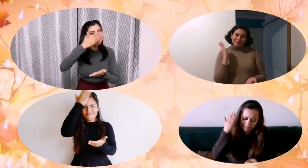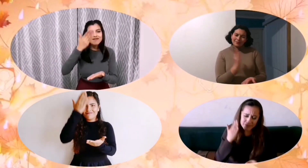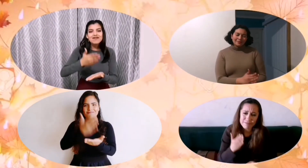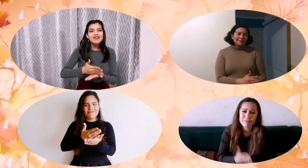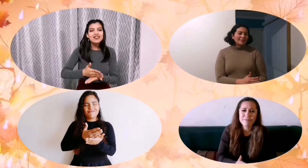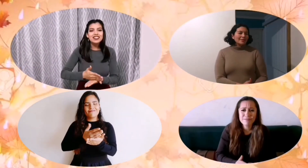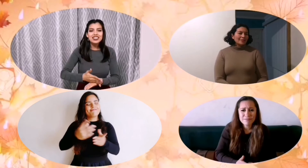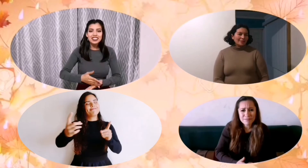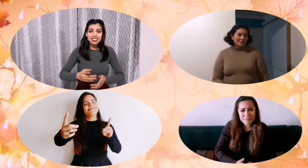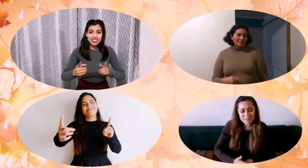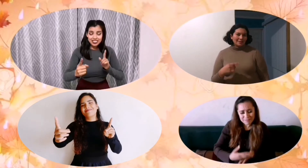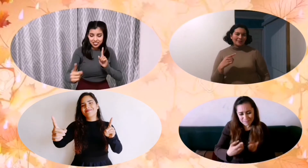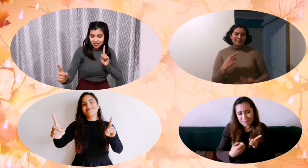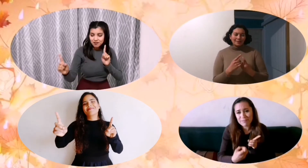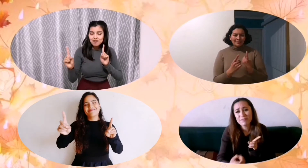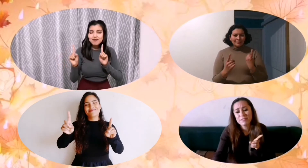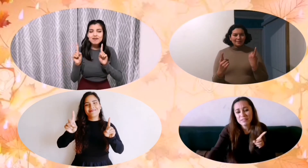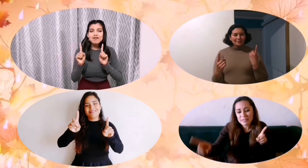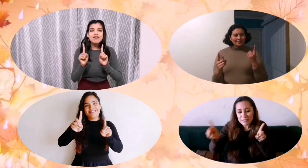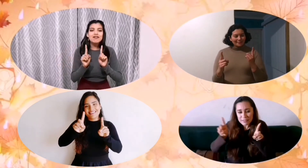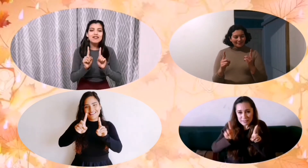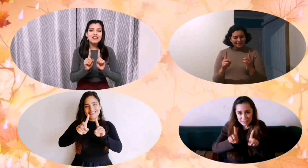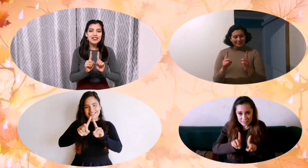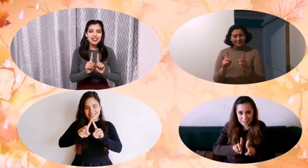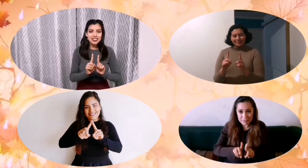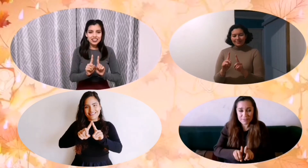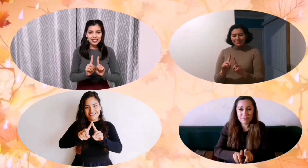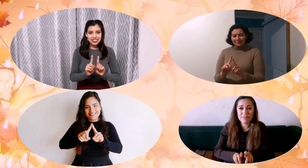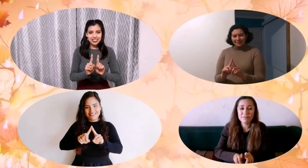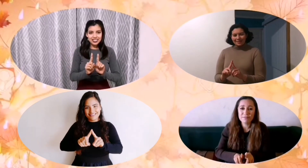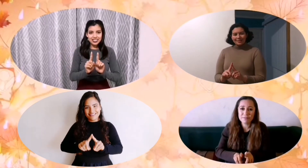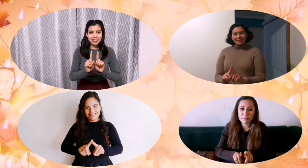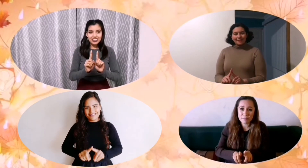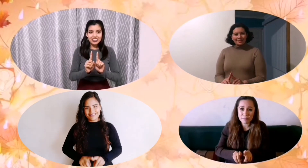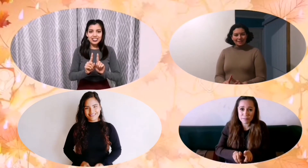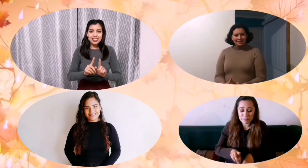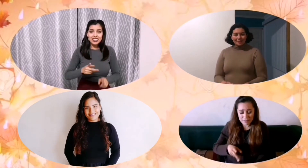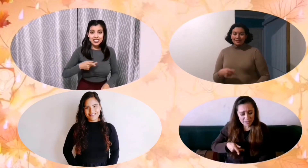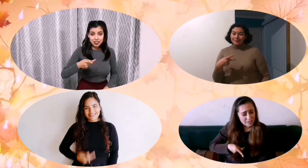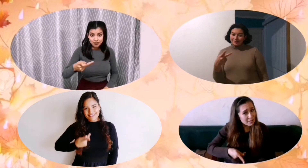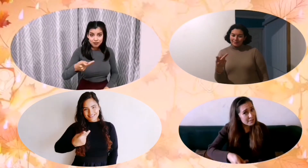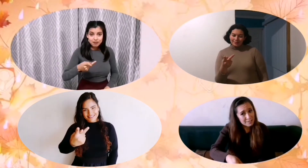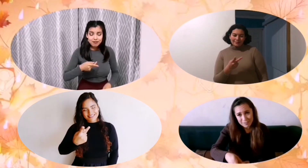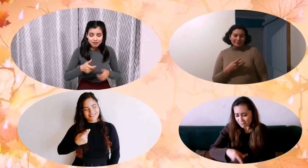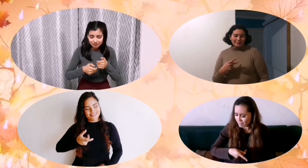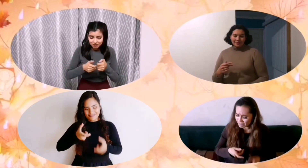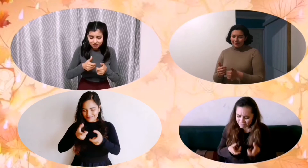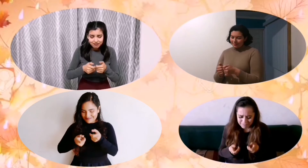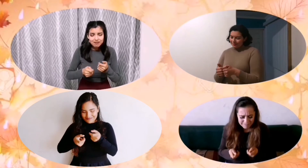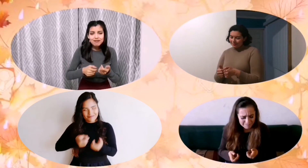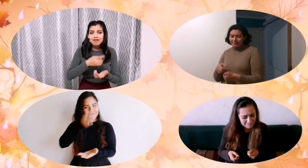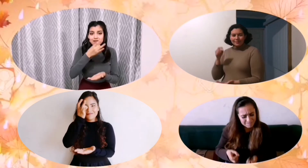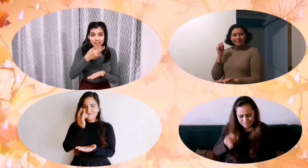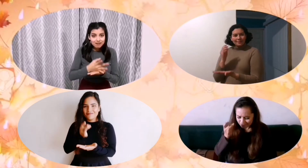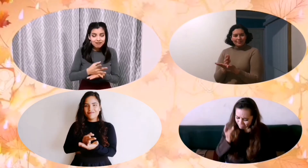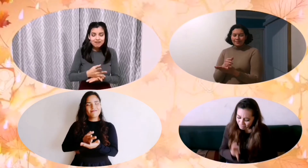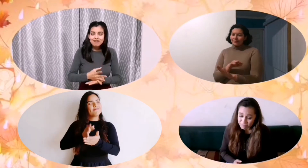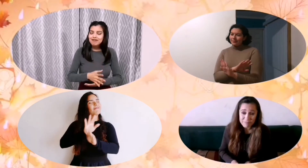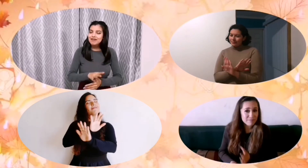Romperemos ese metro de distancia entre tú y yo. Ya no habrá una pantalla